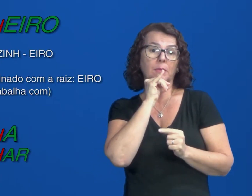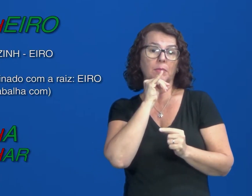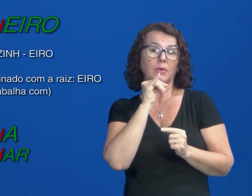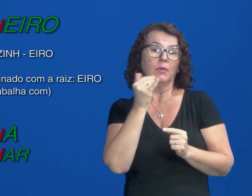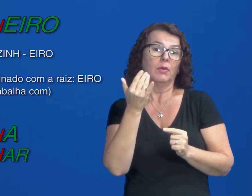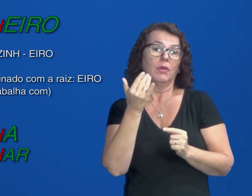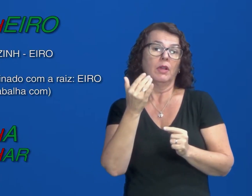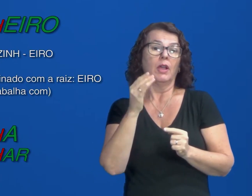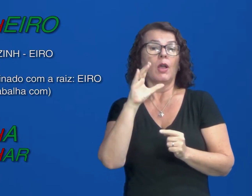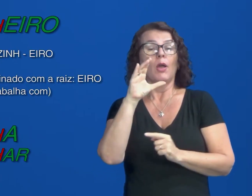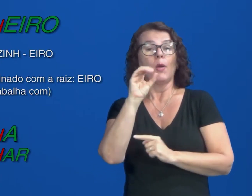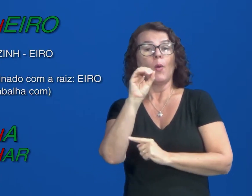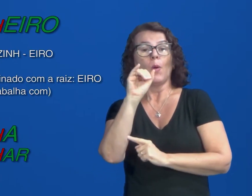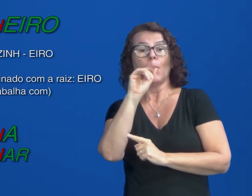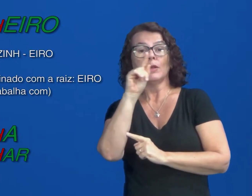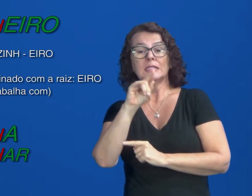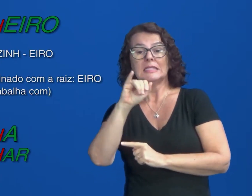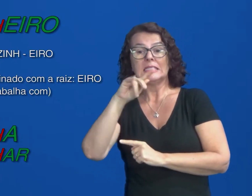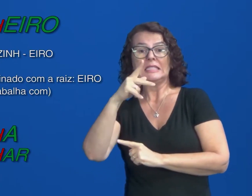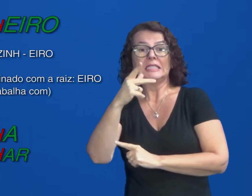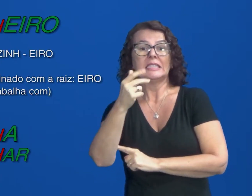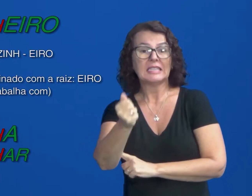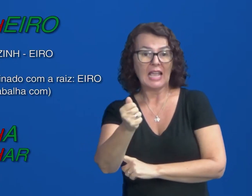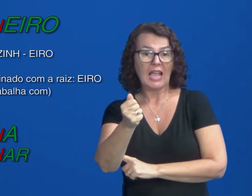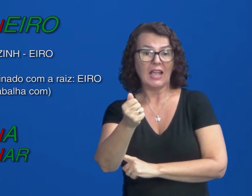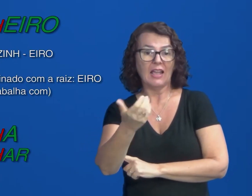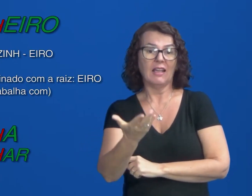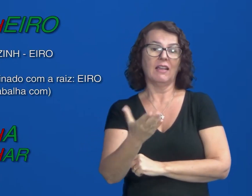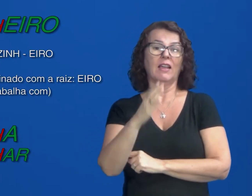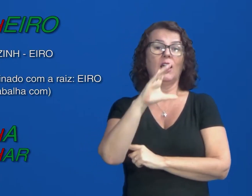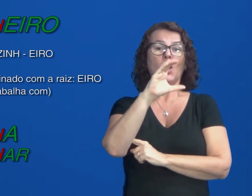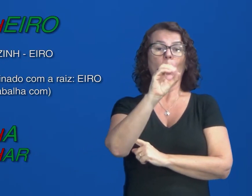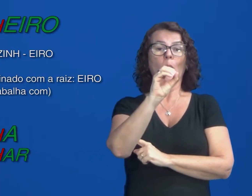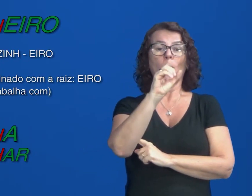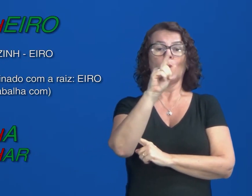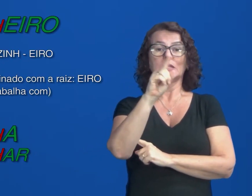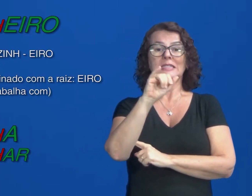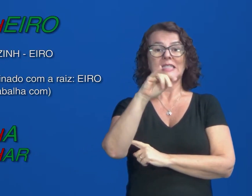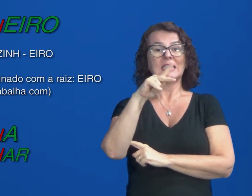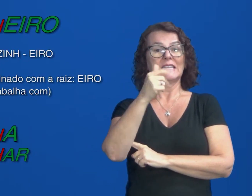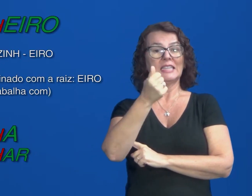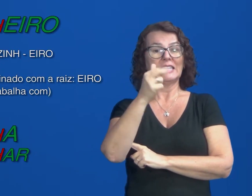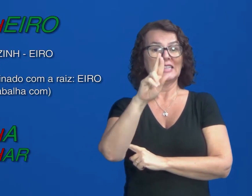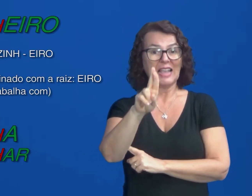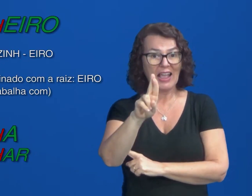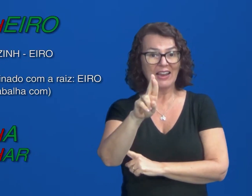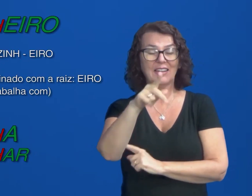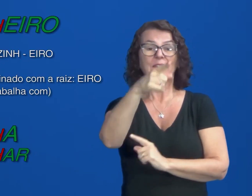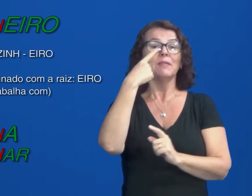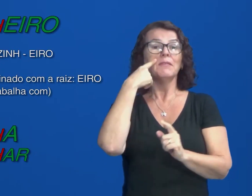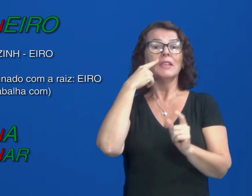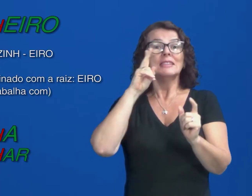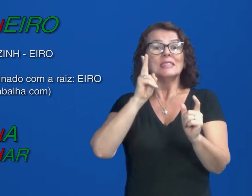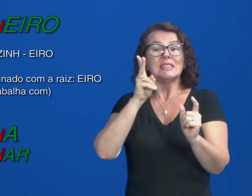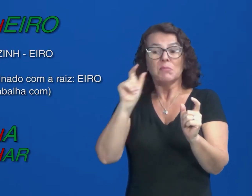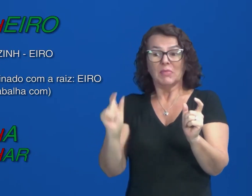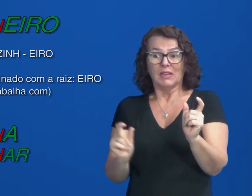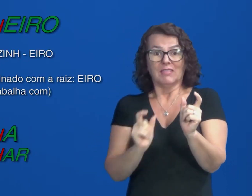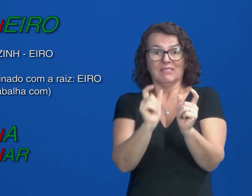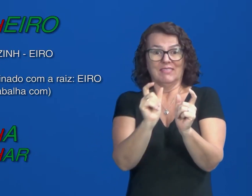ele se combina, por exemplo, ele pode se combinar com AR, cozinhar, ele pode ser o cozinha.